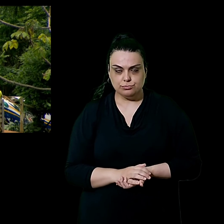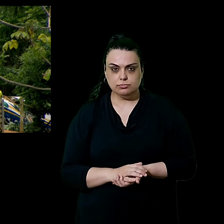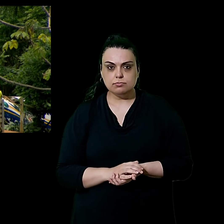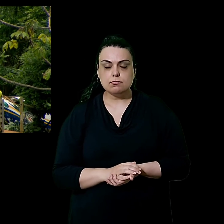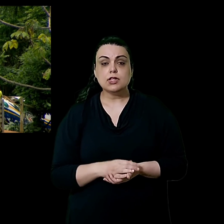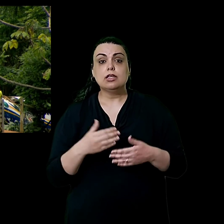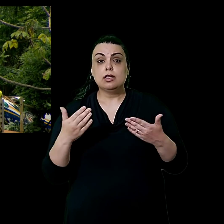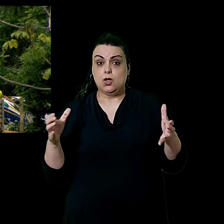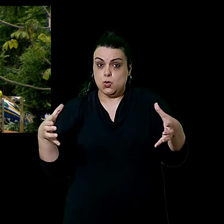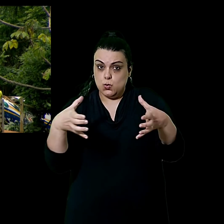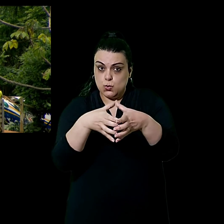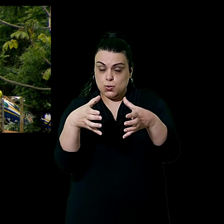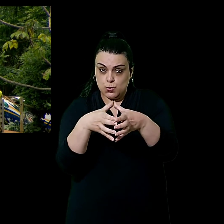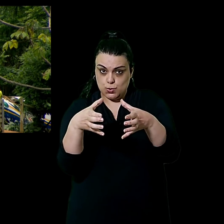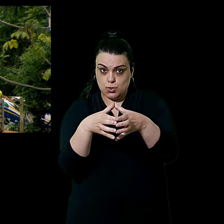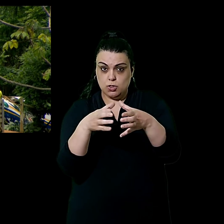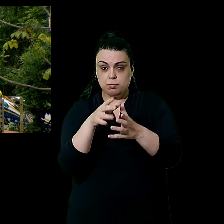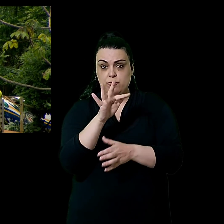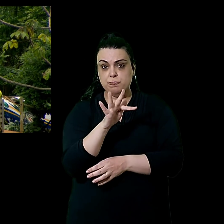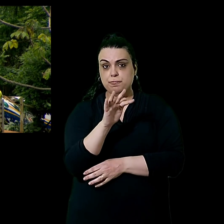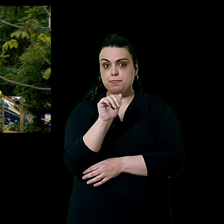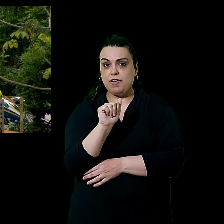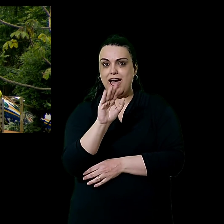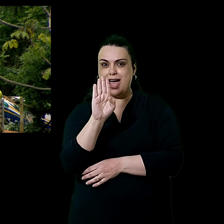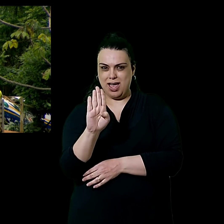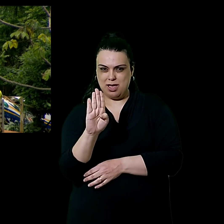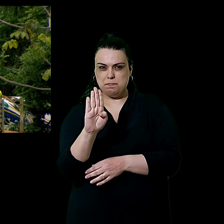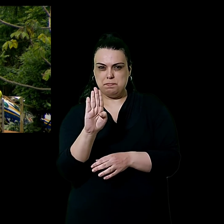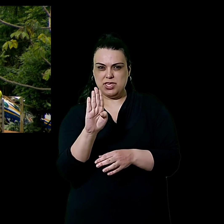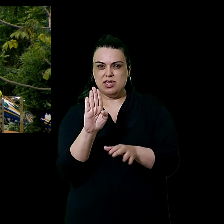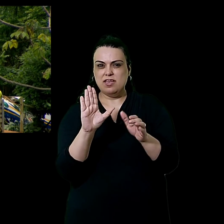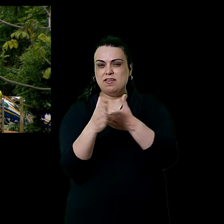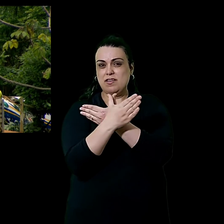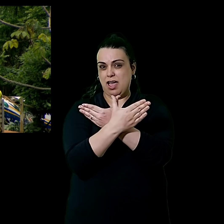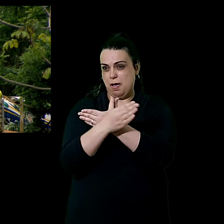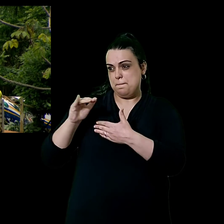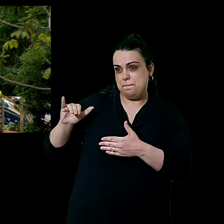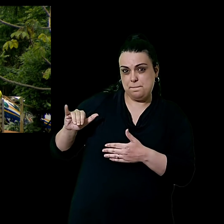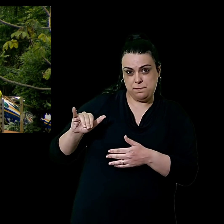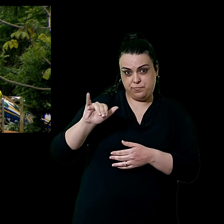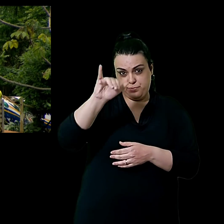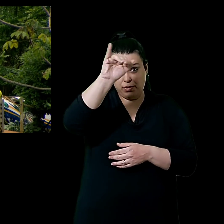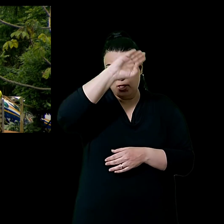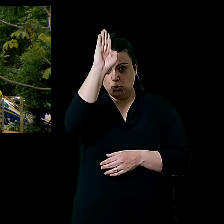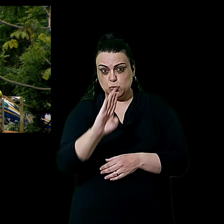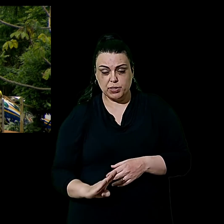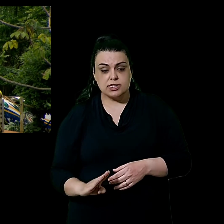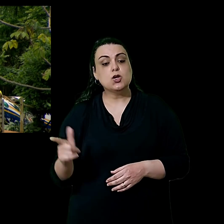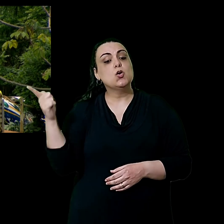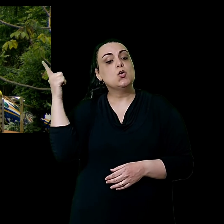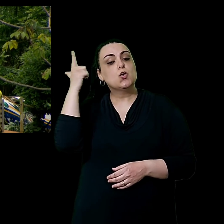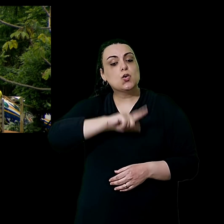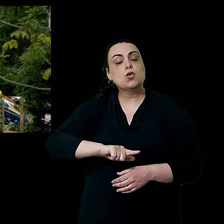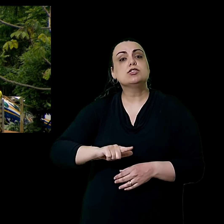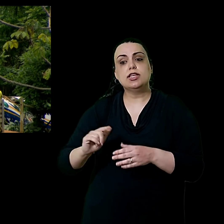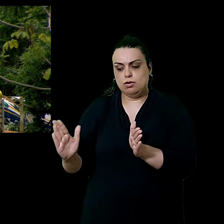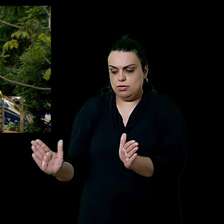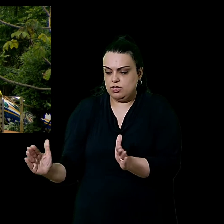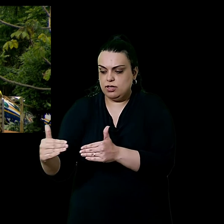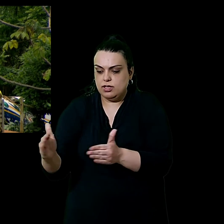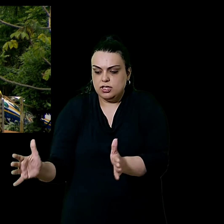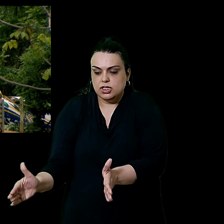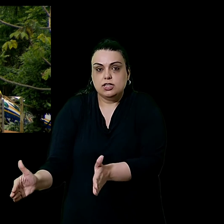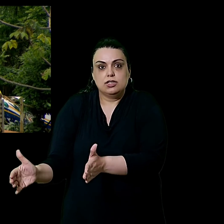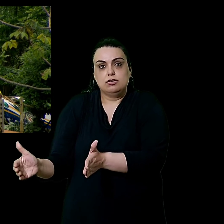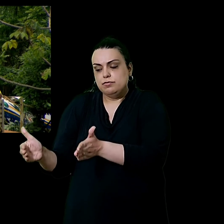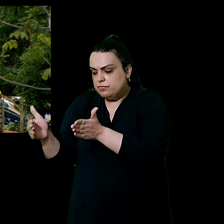a Força Aérea Brasileira, a FAB, informou que os investigadores conseguiram retirar um spot